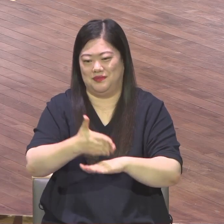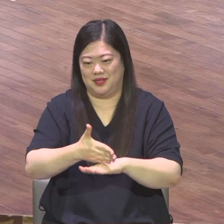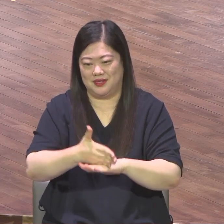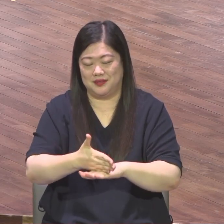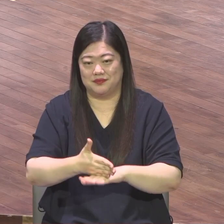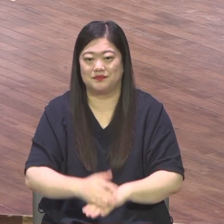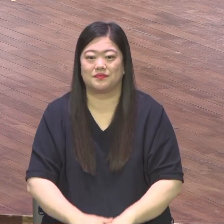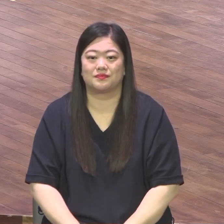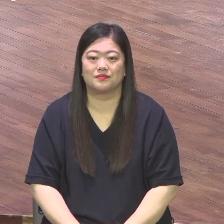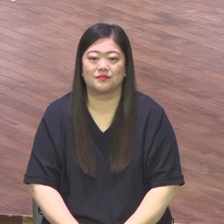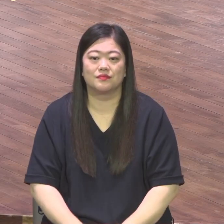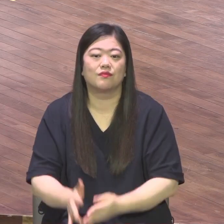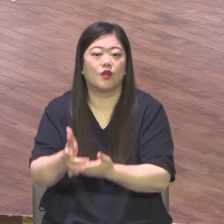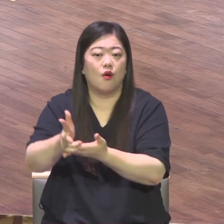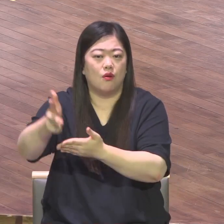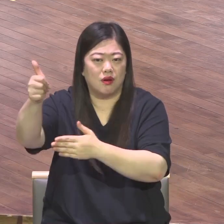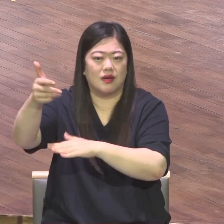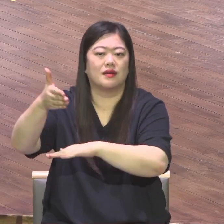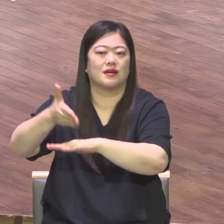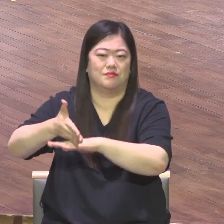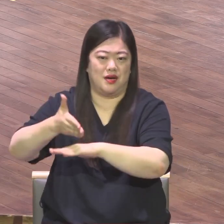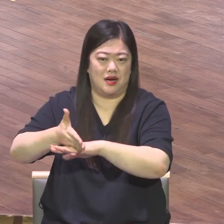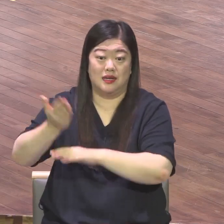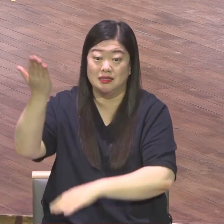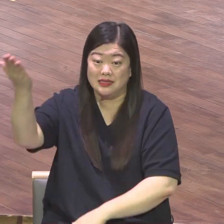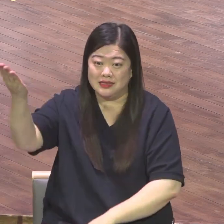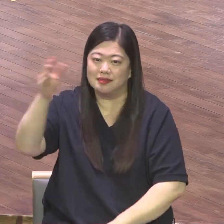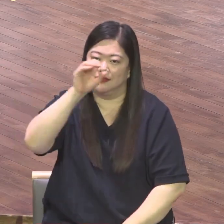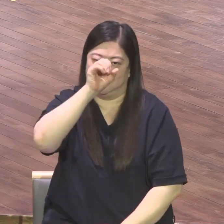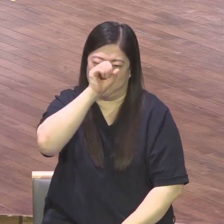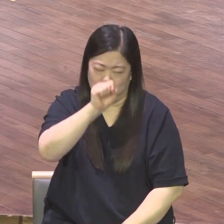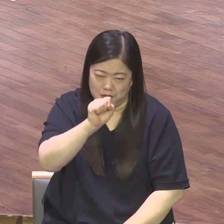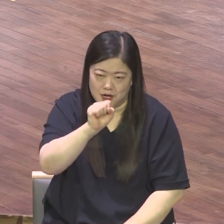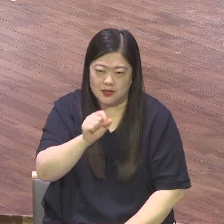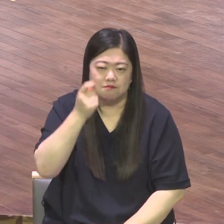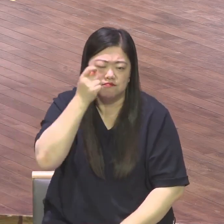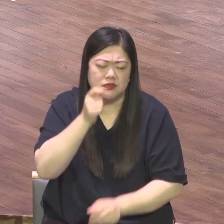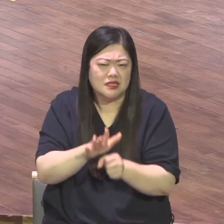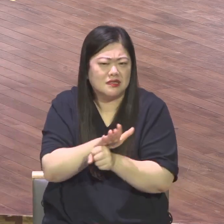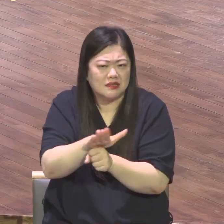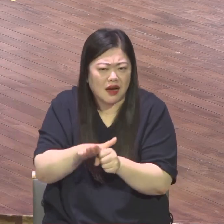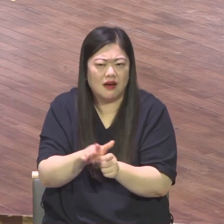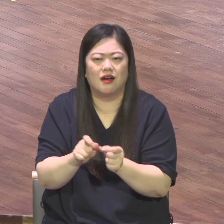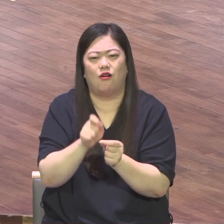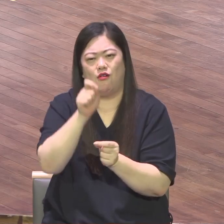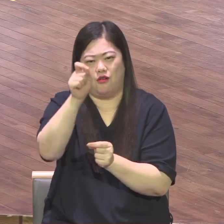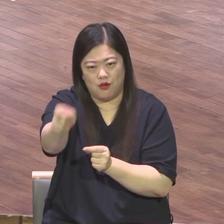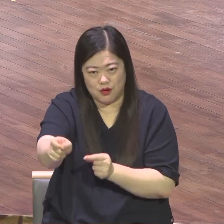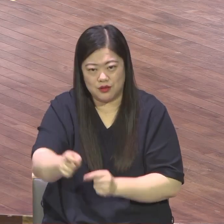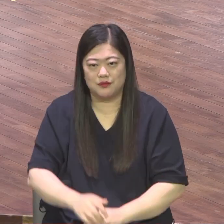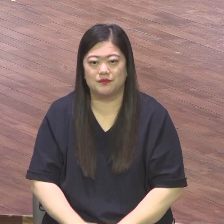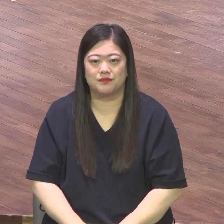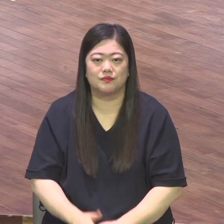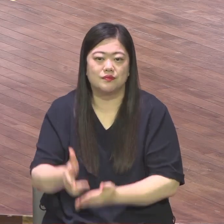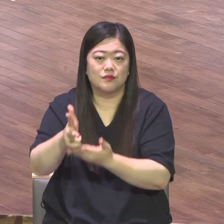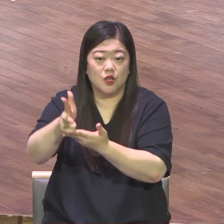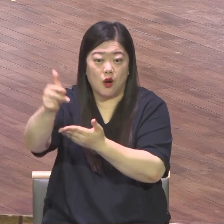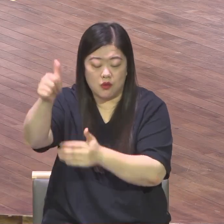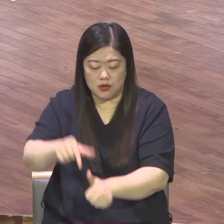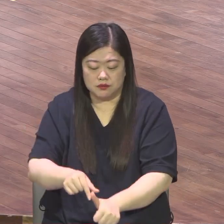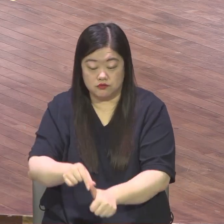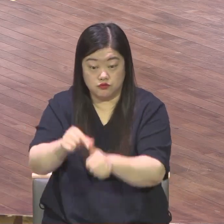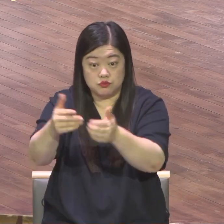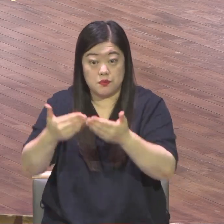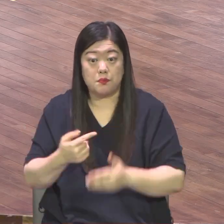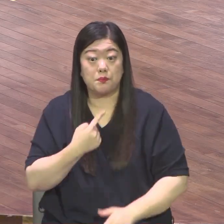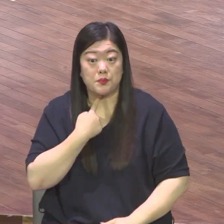3절을 봅니다. 여호와께 감사하라. 그는 선하시며 그 인자하심이 영원함이로다. 여호와의 속량을 받은